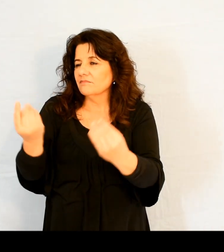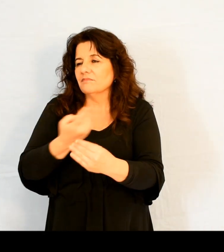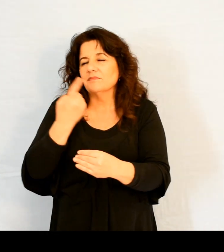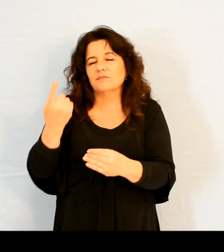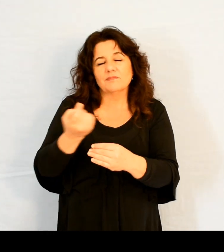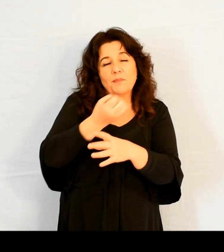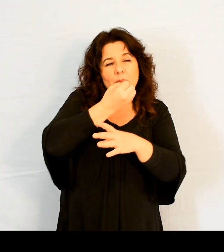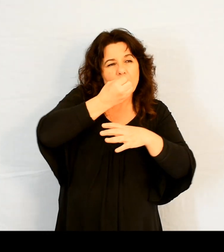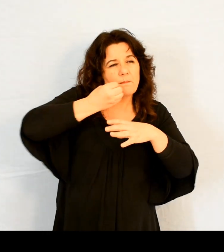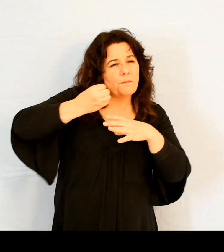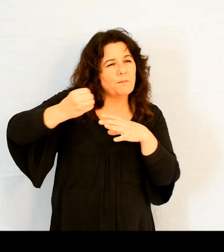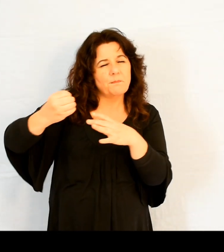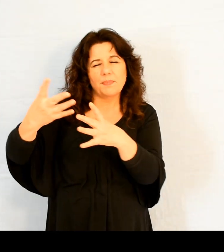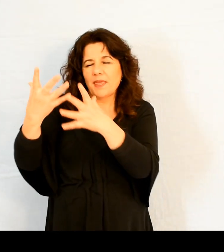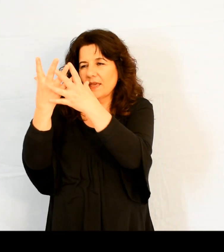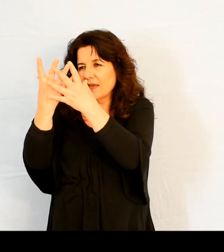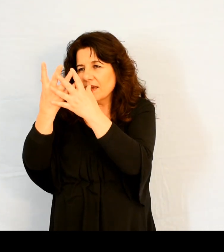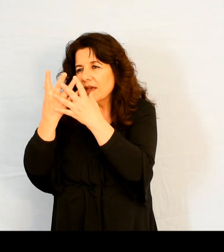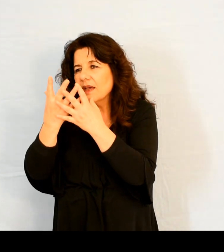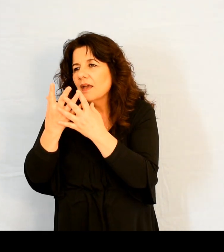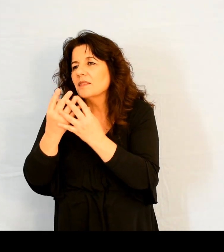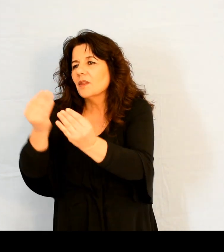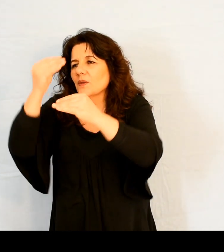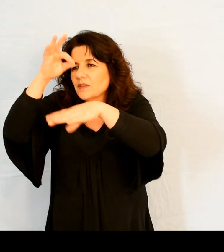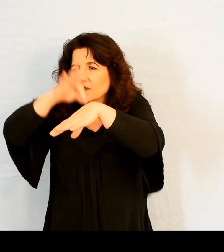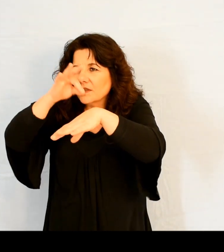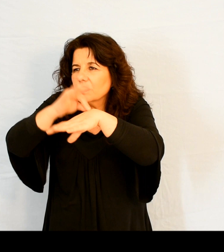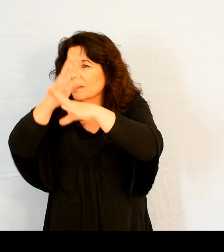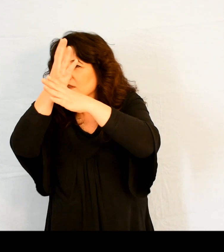guérissait tous ceux qui étaient sous le pouvoir du diable, car Dieu était avec lui.